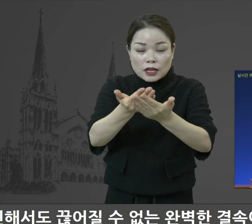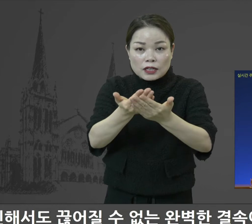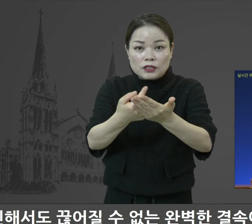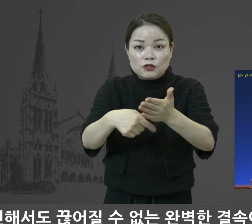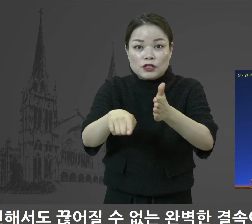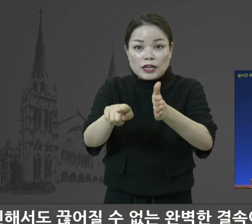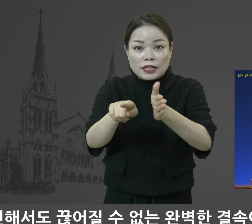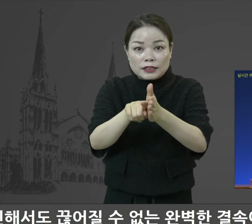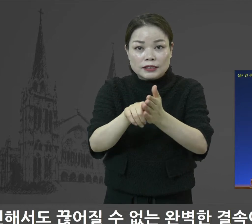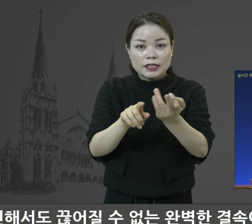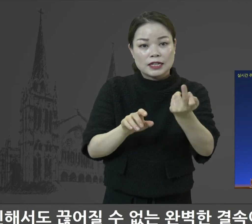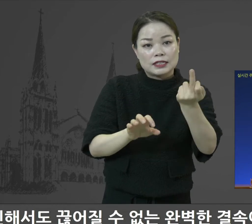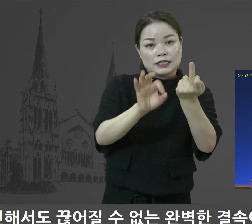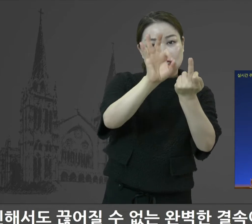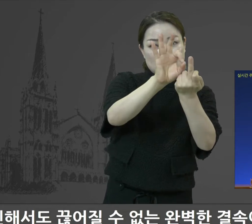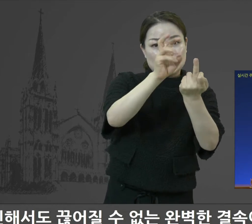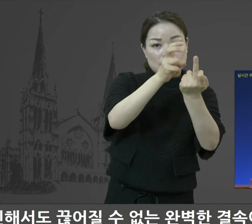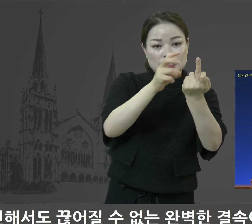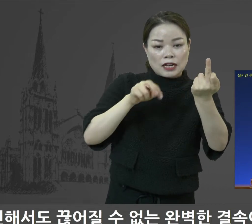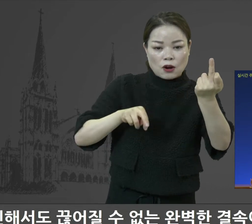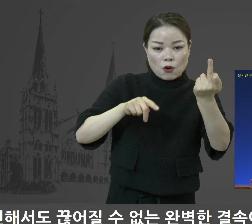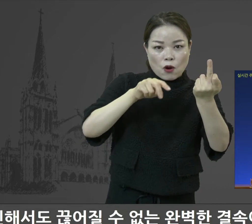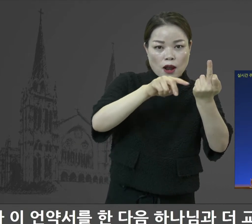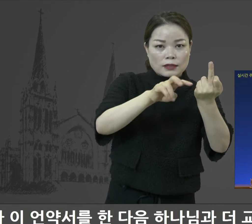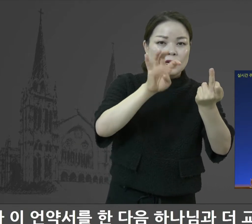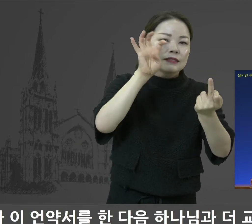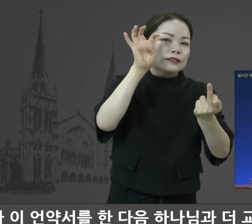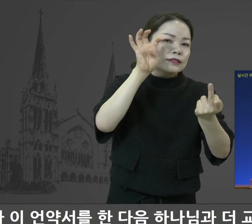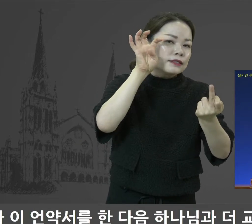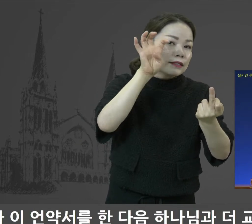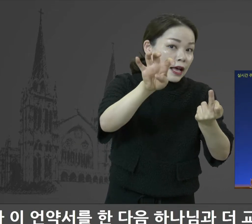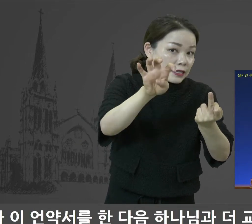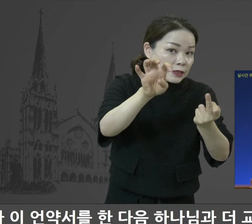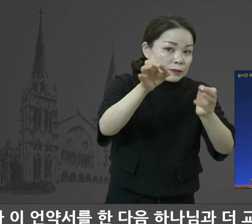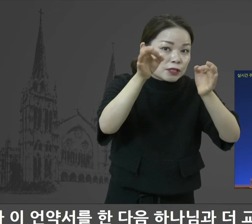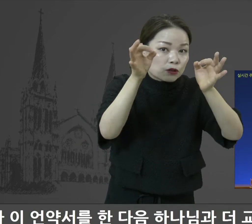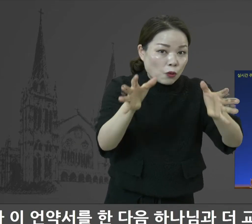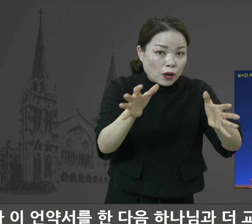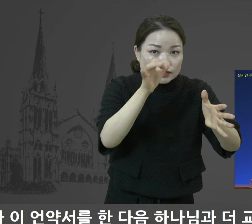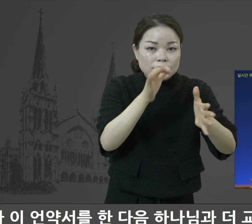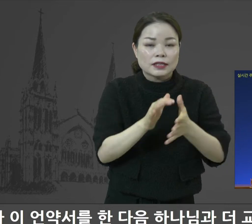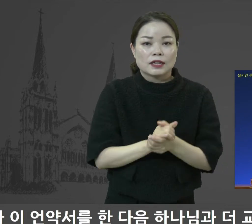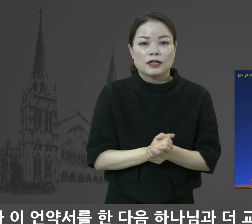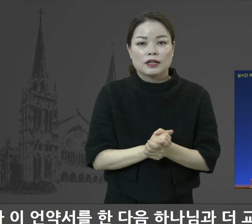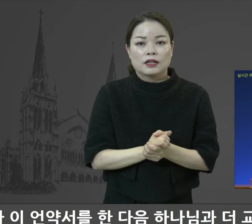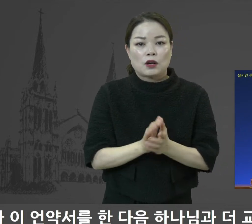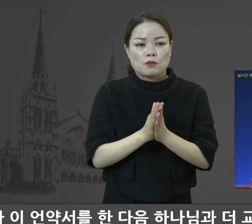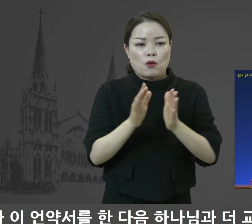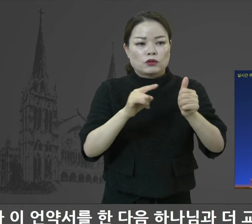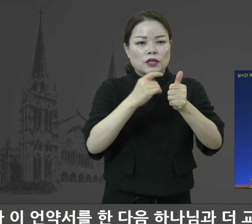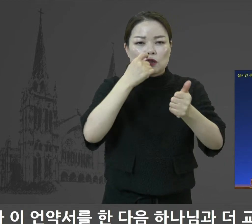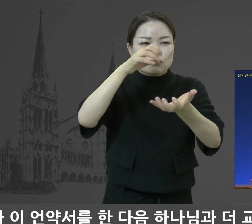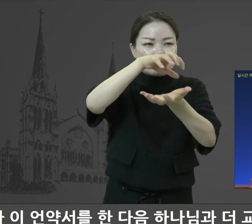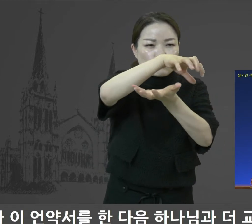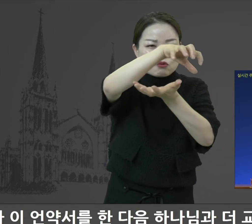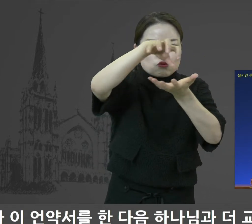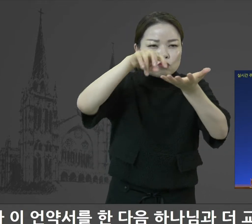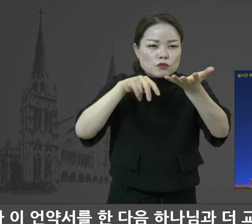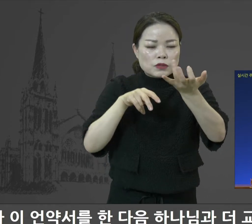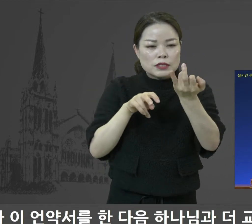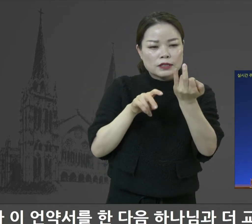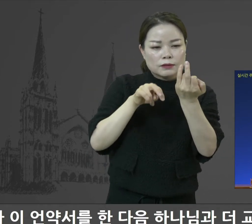받으려고 시내산에 올라가서 40일을 있게 됩니다. 24장 18절을 보시면 모세가 구름 속으로 들어가 산